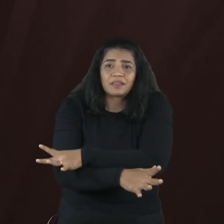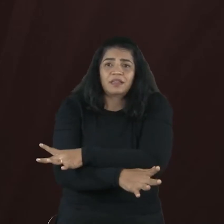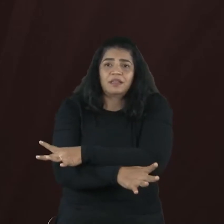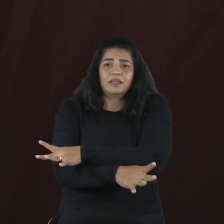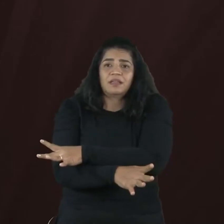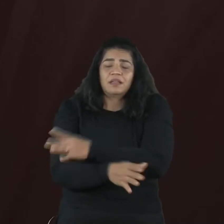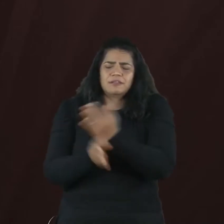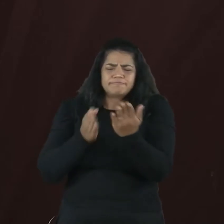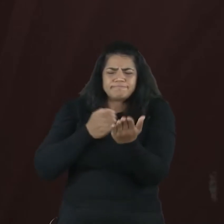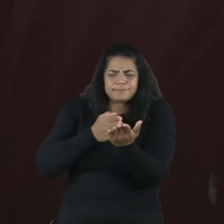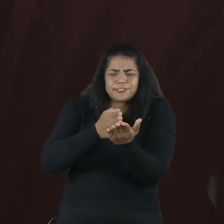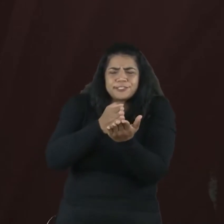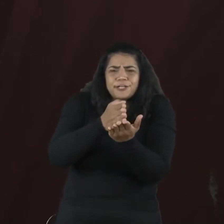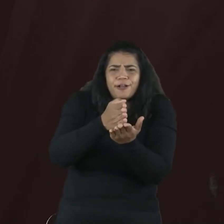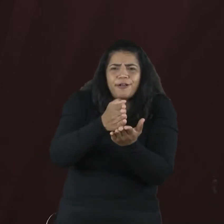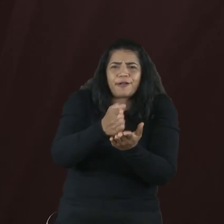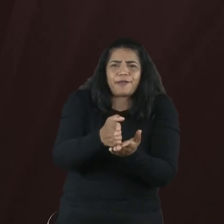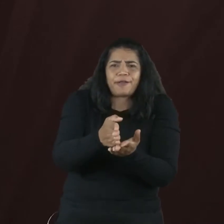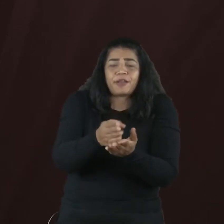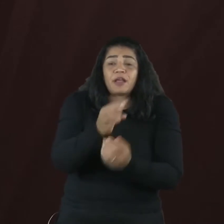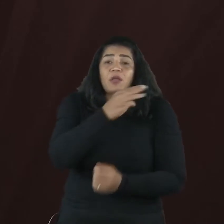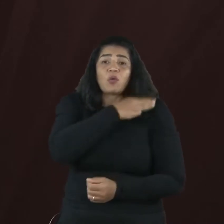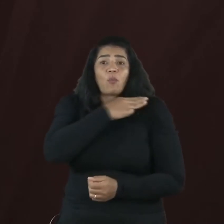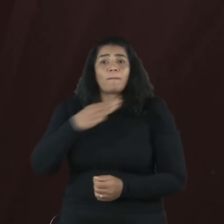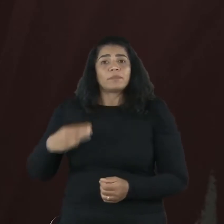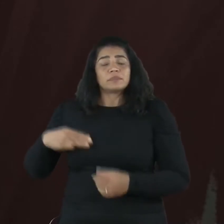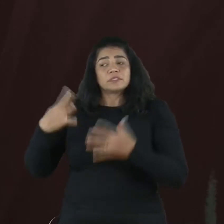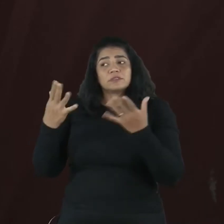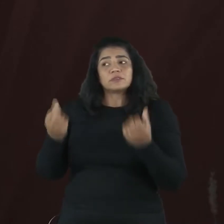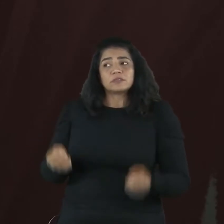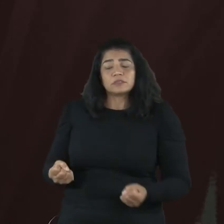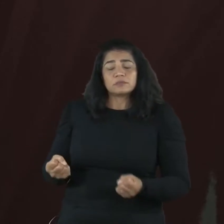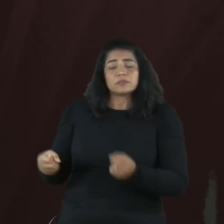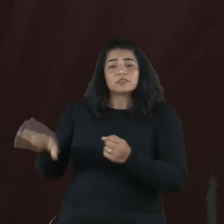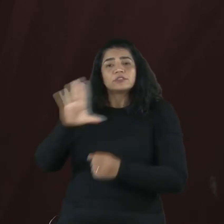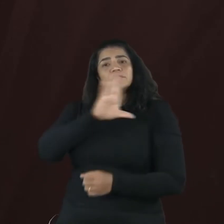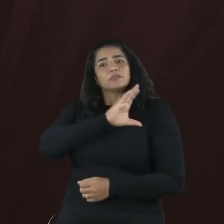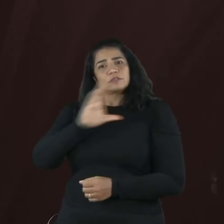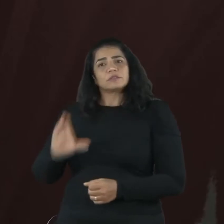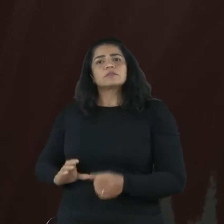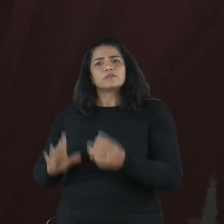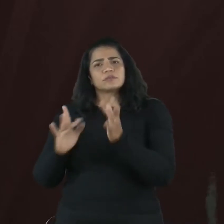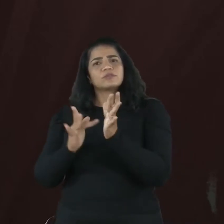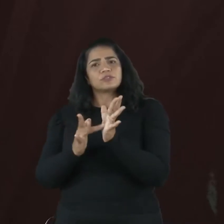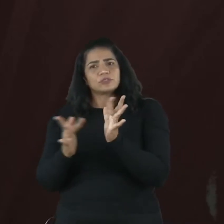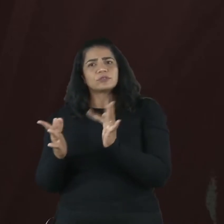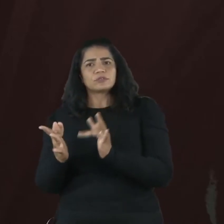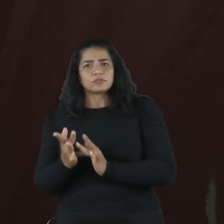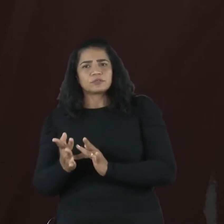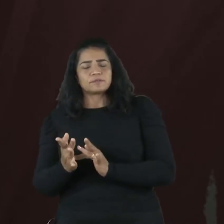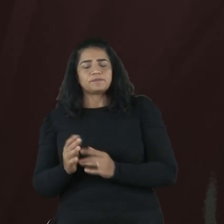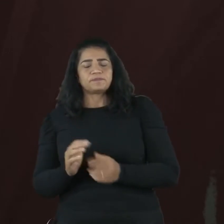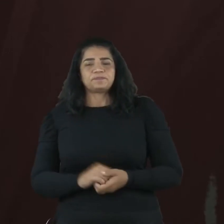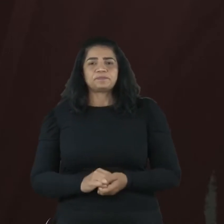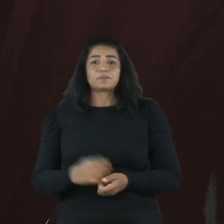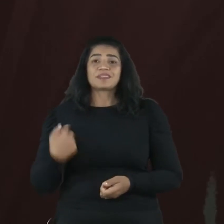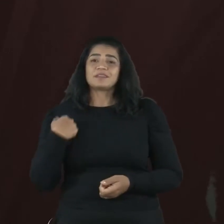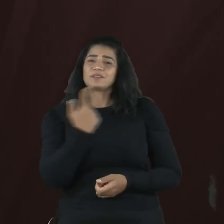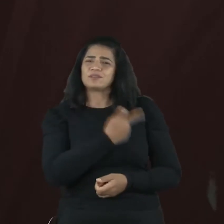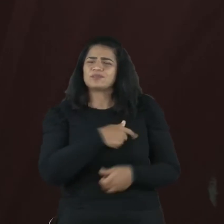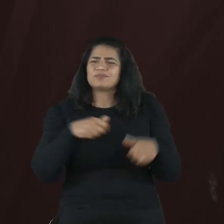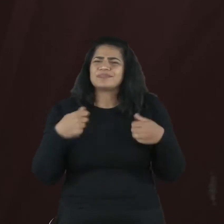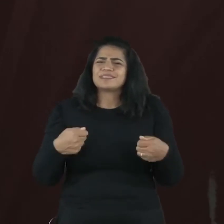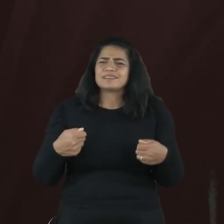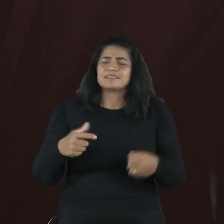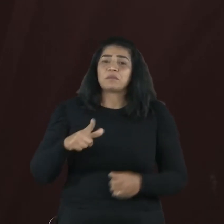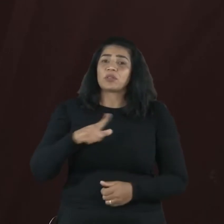testemunhar o evangelho da graça de Deus. Irmãos, é esse espírito que nós devemos começar